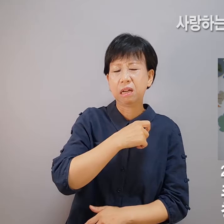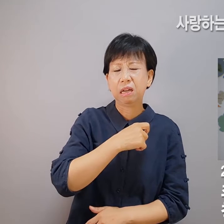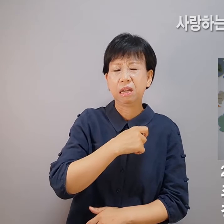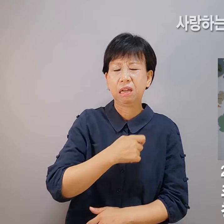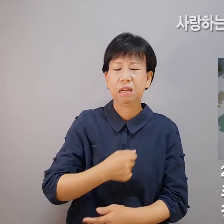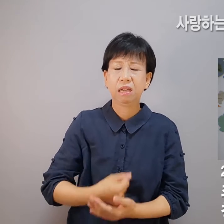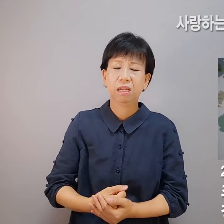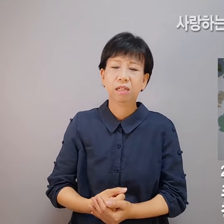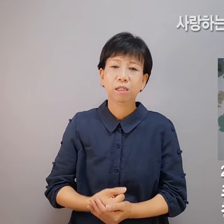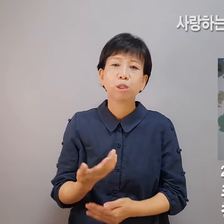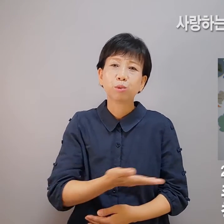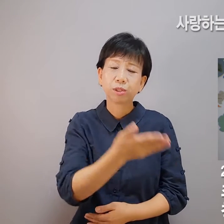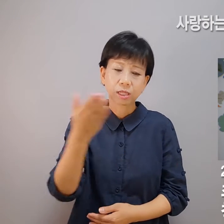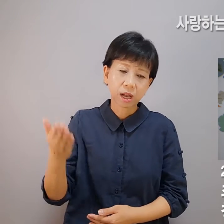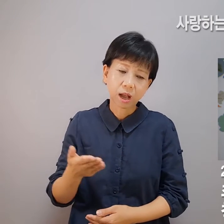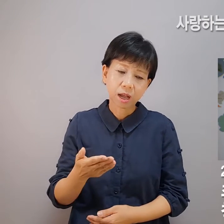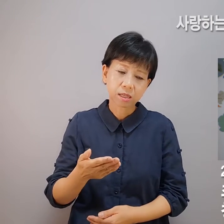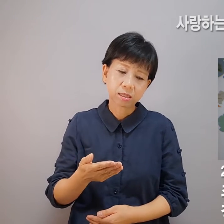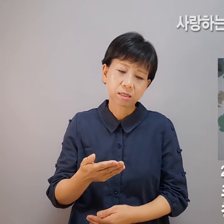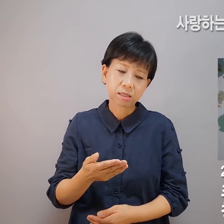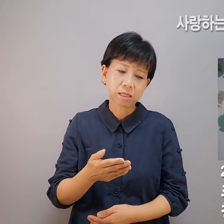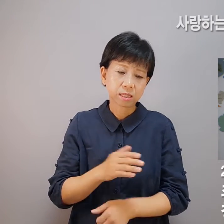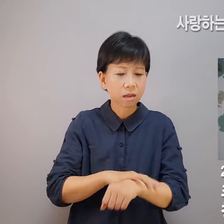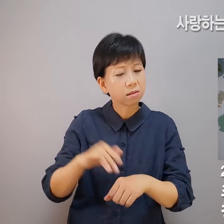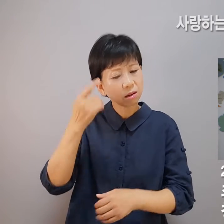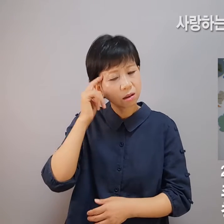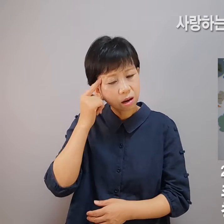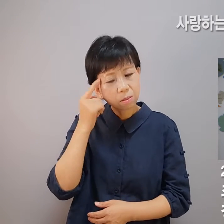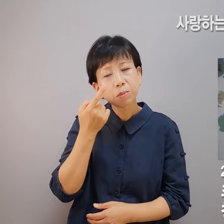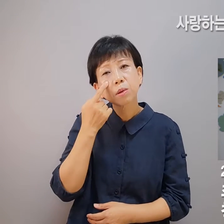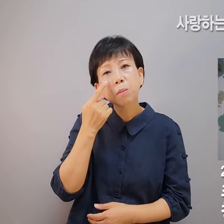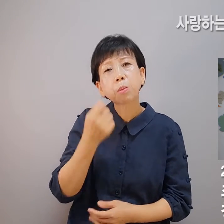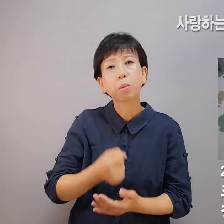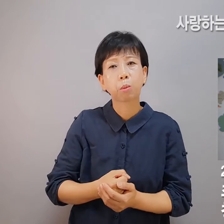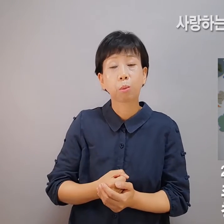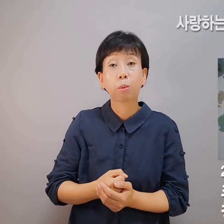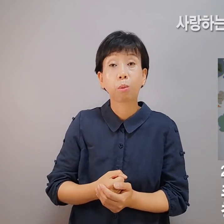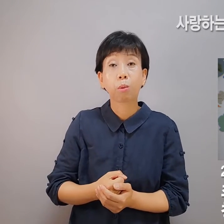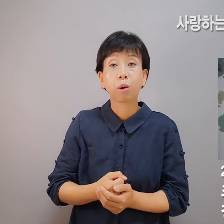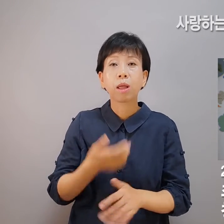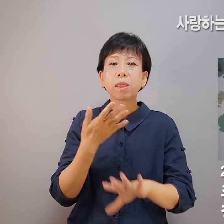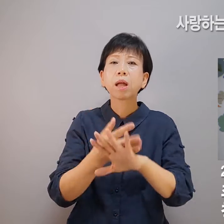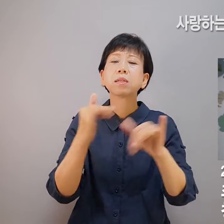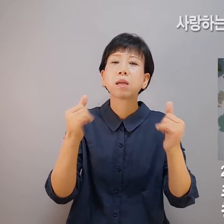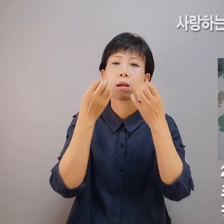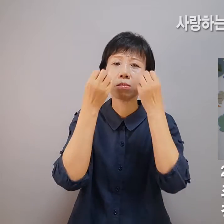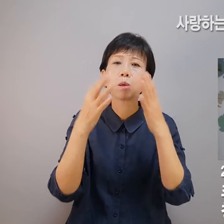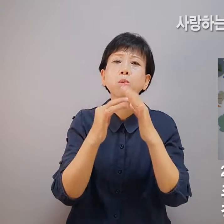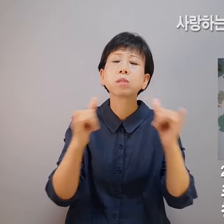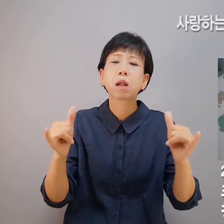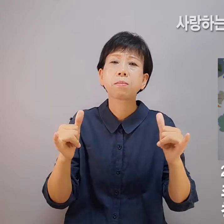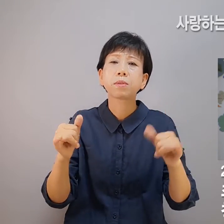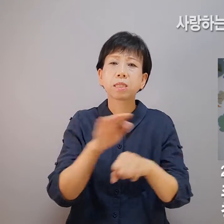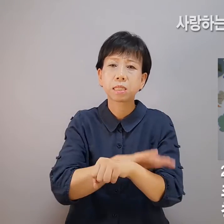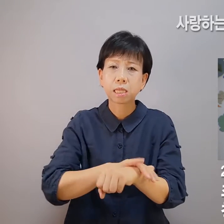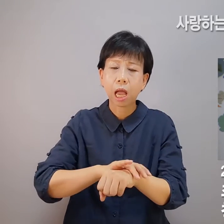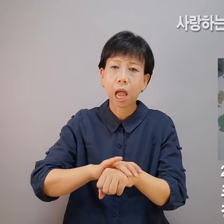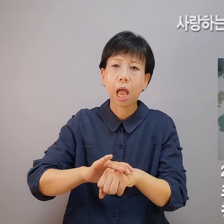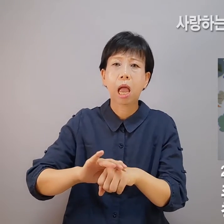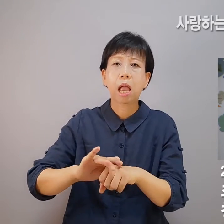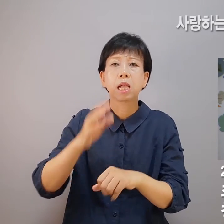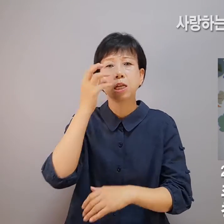주의사항을 같이 한번 나누어 보았고요. 왜 이렇게 됐을까? 교회가 전통적인 교회가 되다 보니까